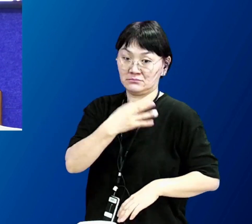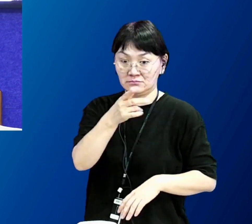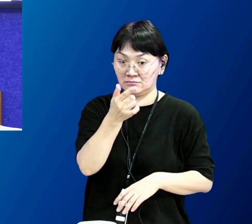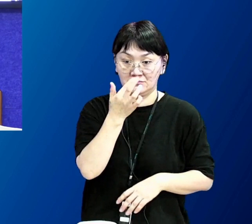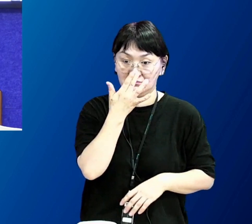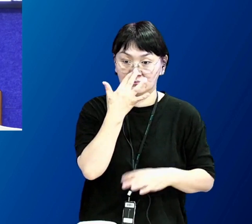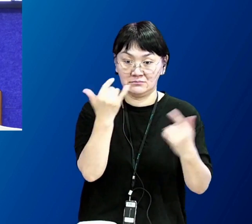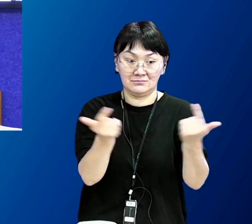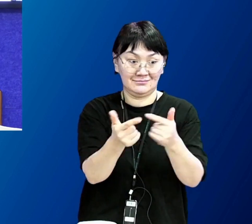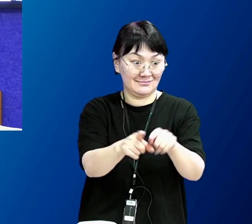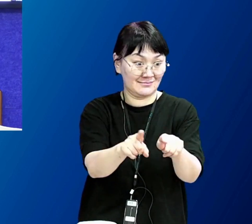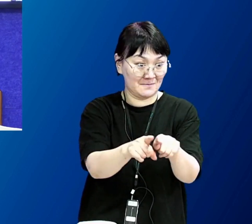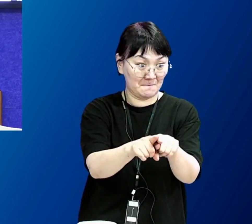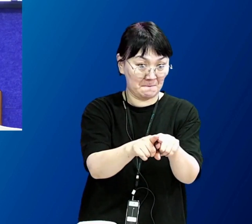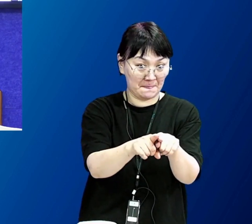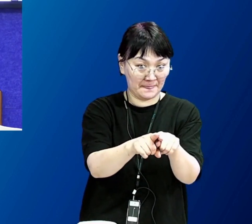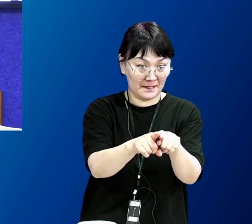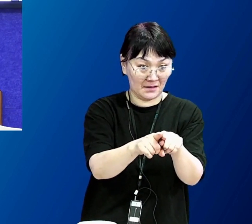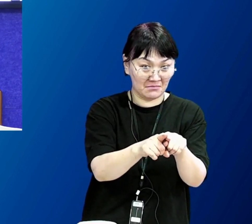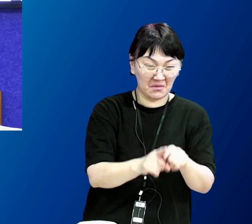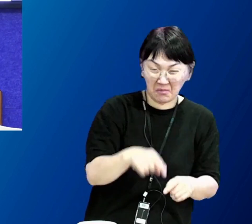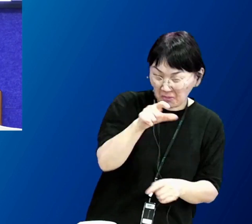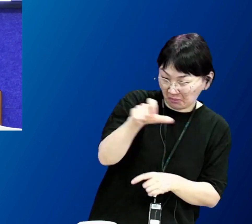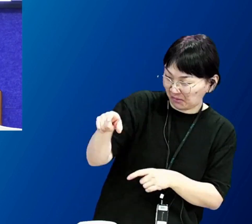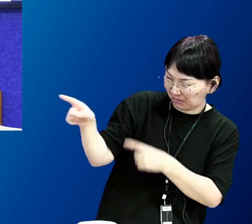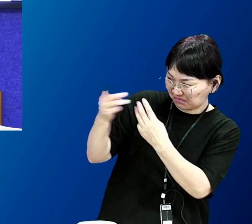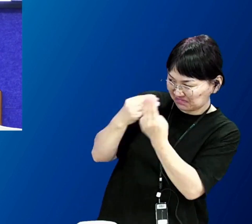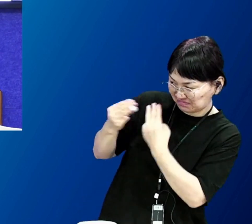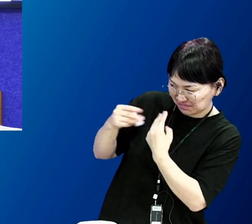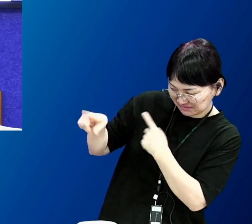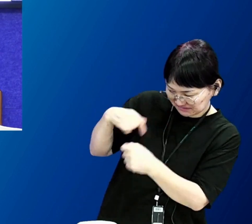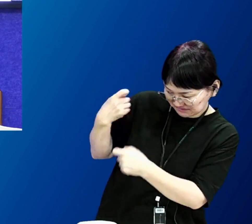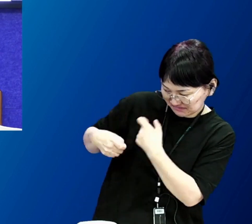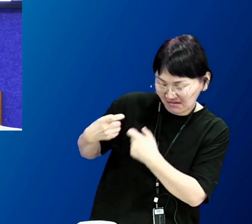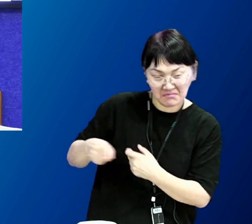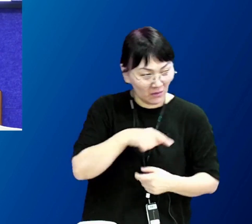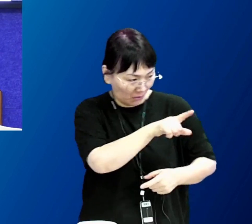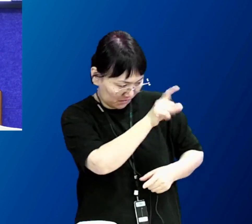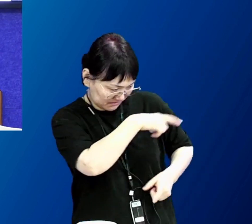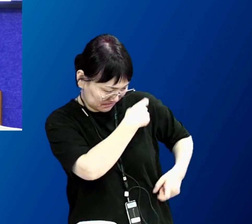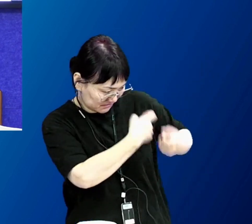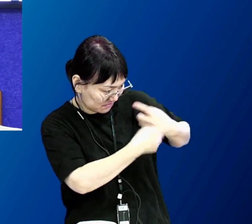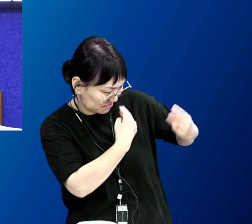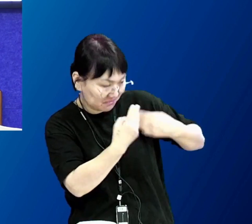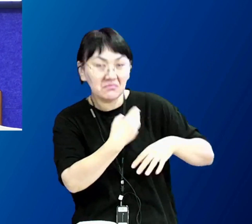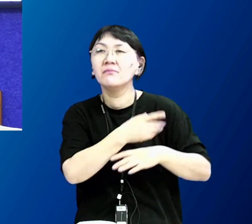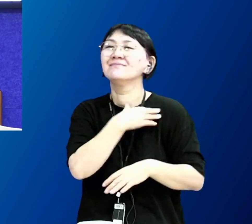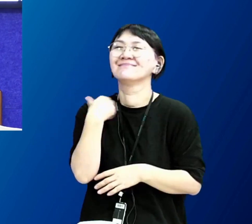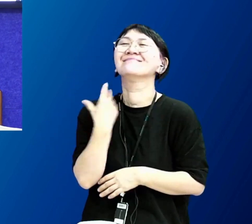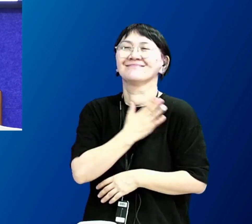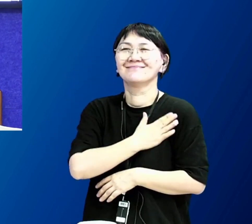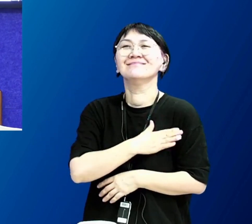шүүж үзэн ядаж байгаа хэрнээсээ эзнийг хайрлж байгаа гэвэл юу юм бол ходол үг байгаа ч.